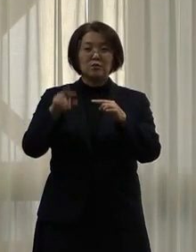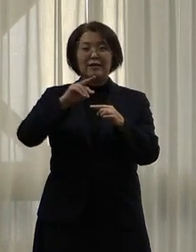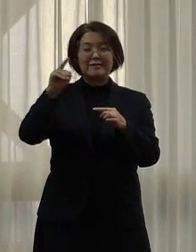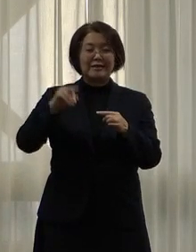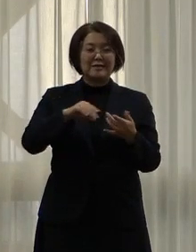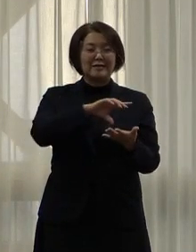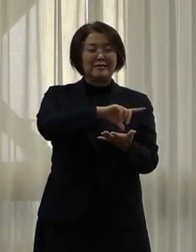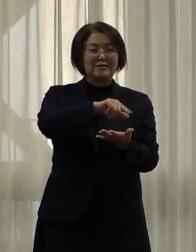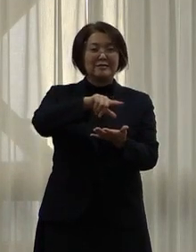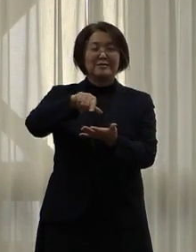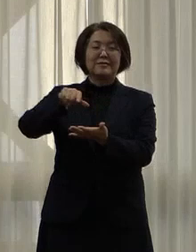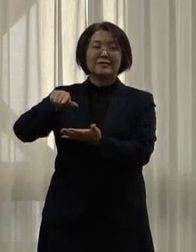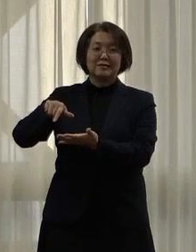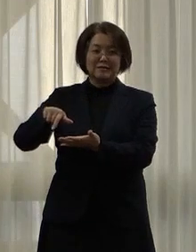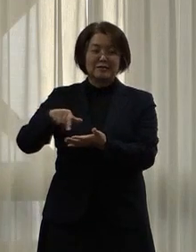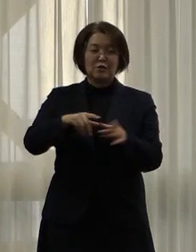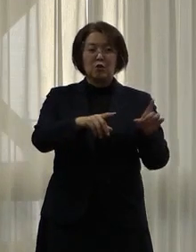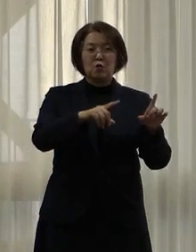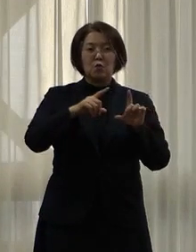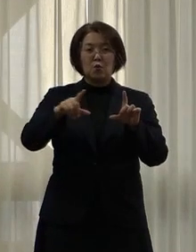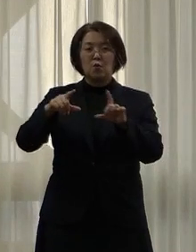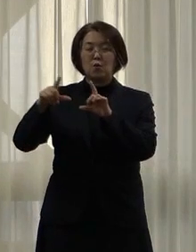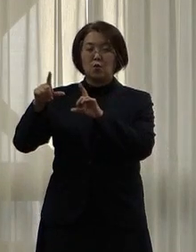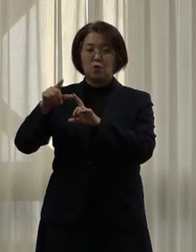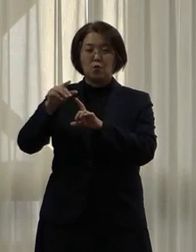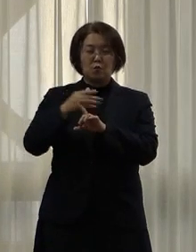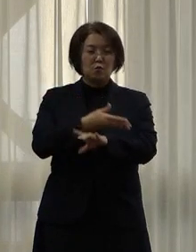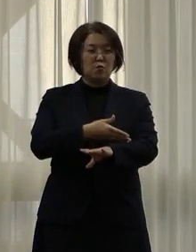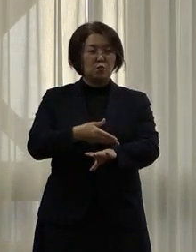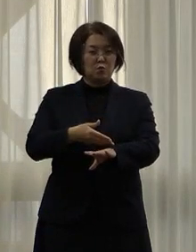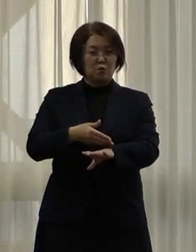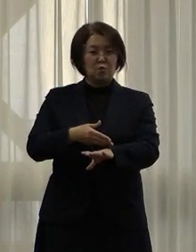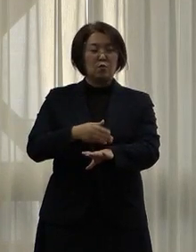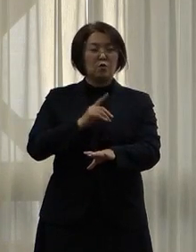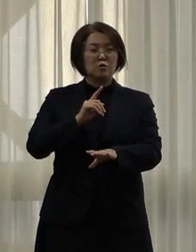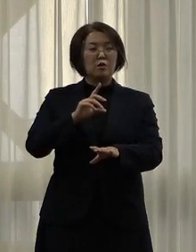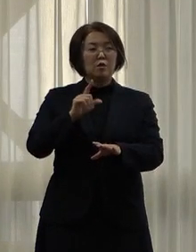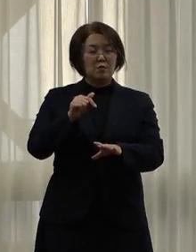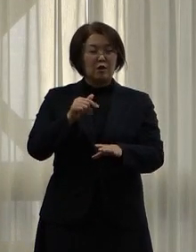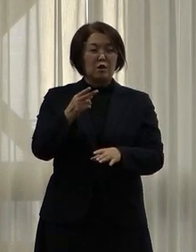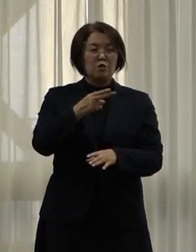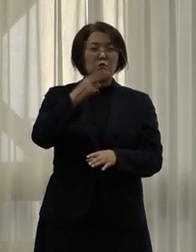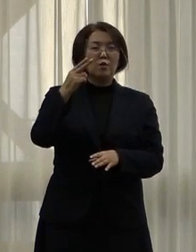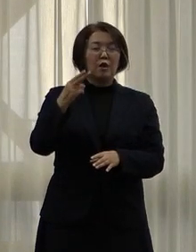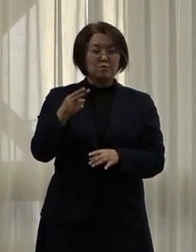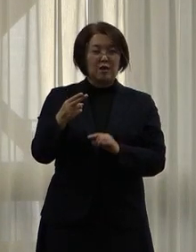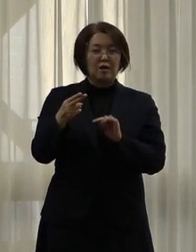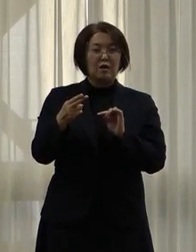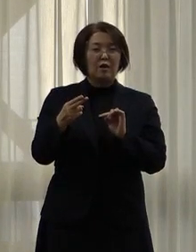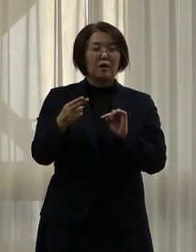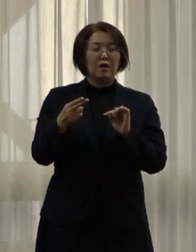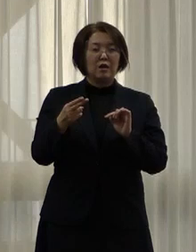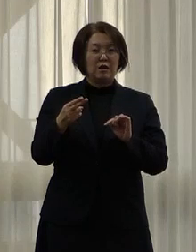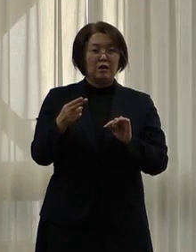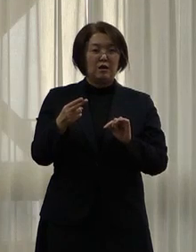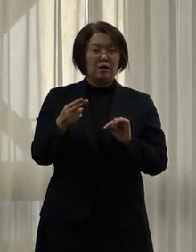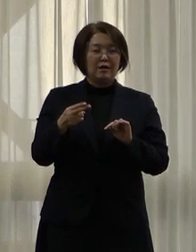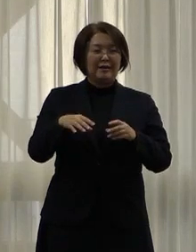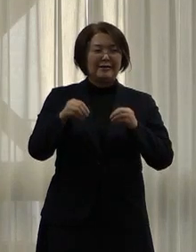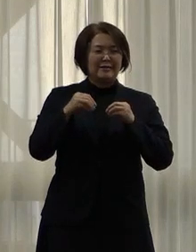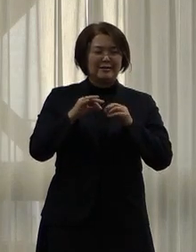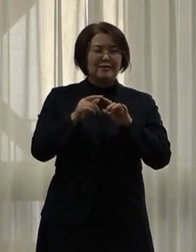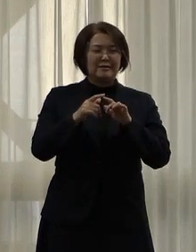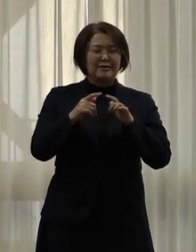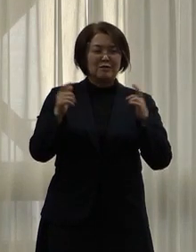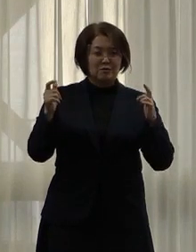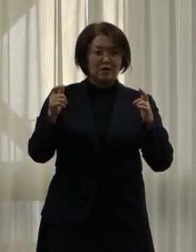の報告者数の推移を見ると、まあ、他富山、特に感染拡大が、まあ、